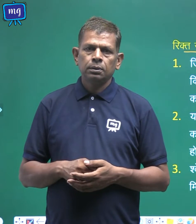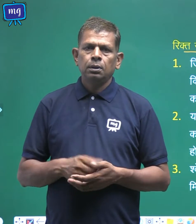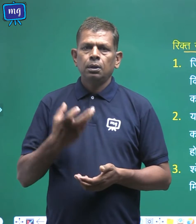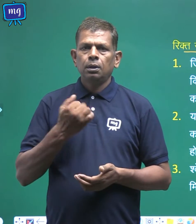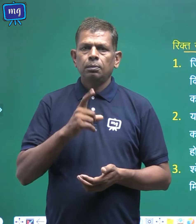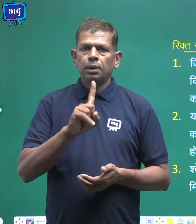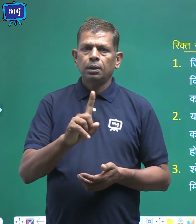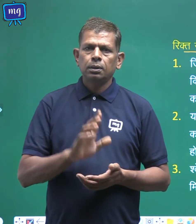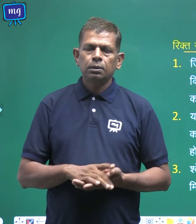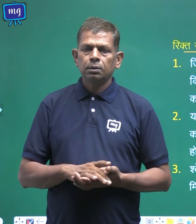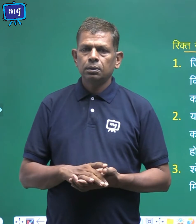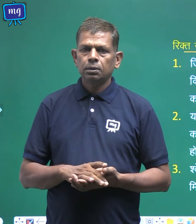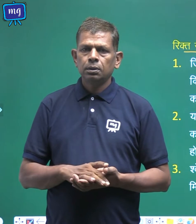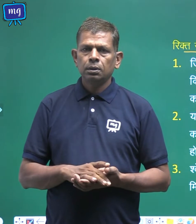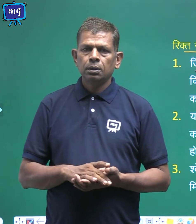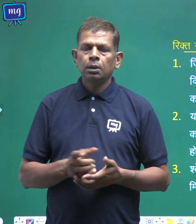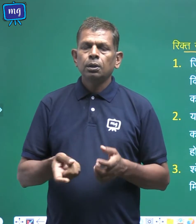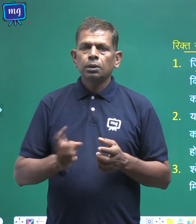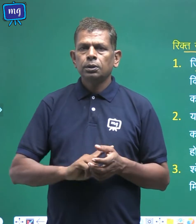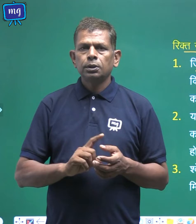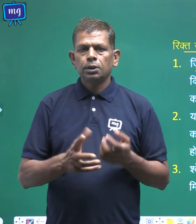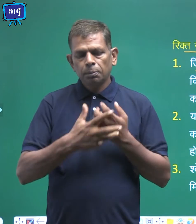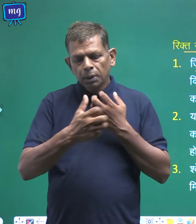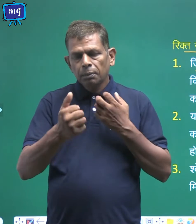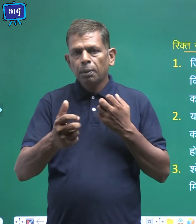नंबर 1, जिस प्रतिबिंब को